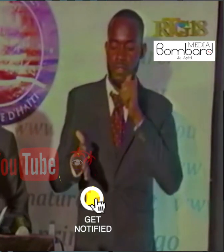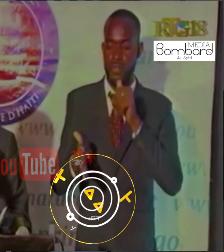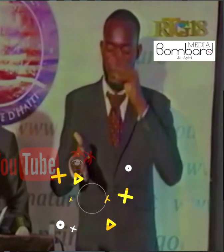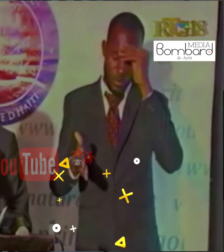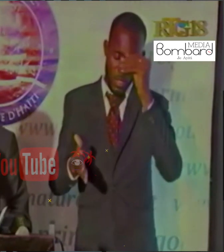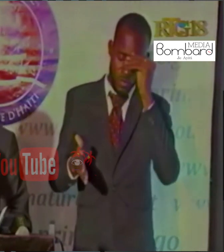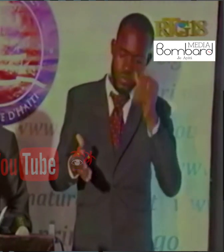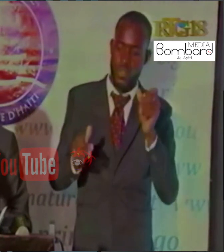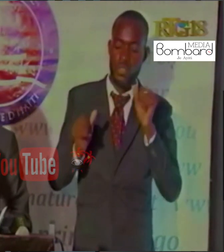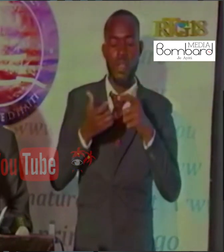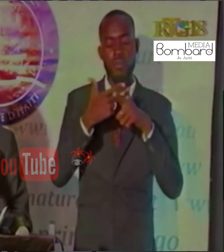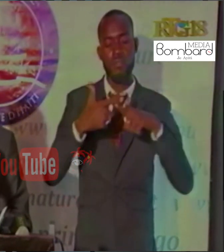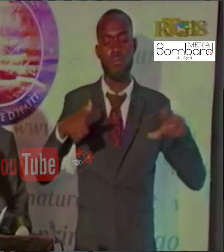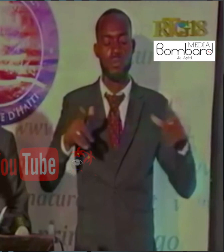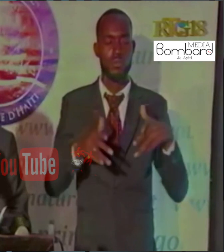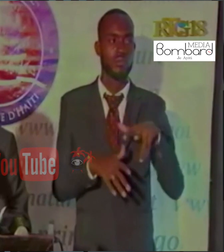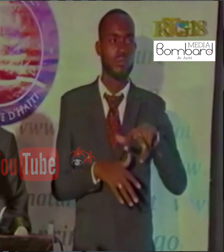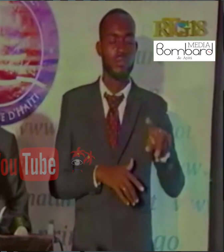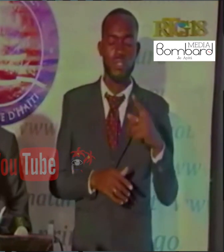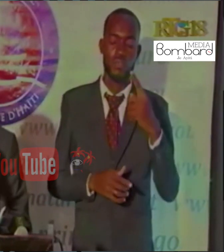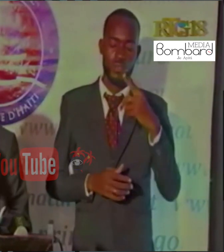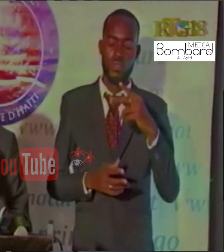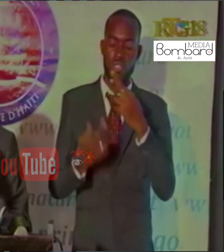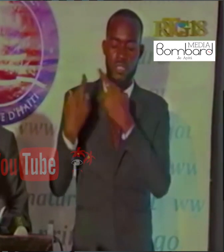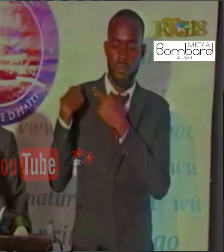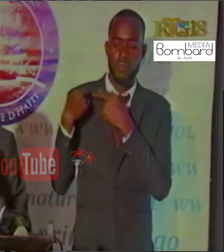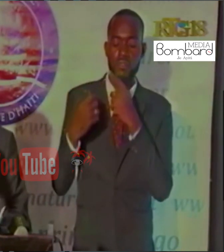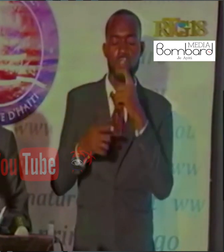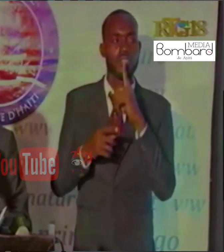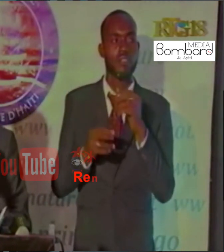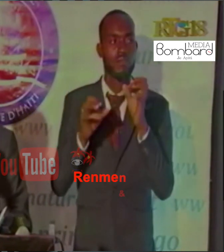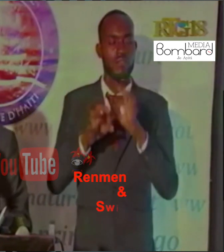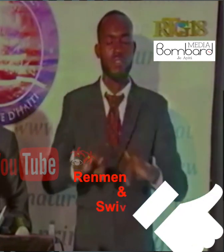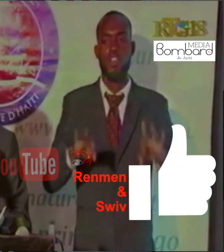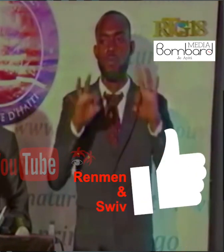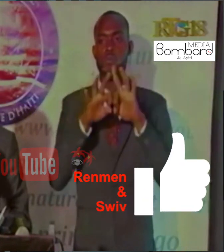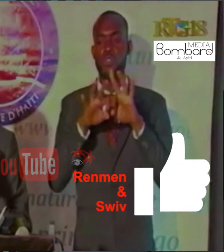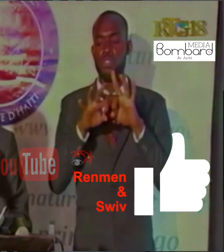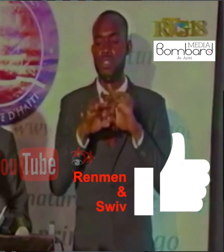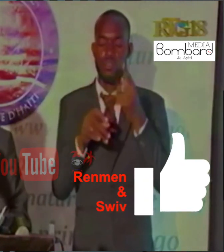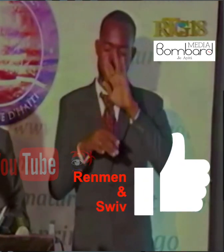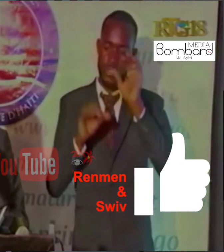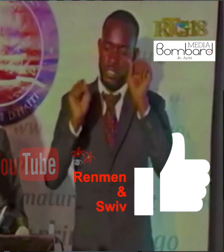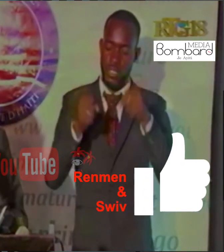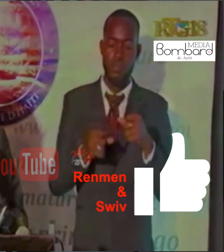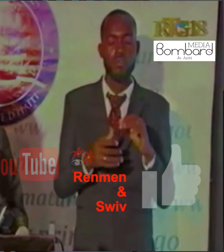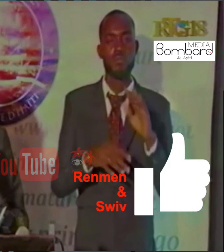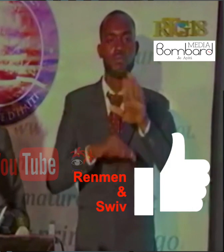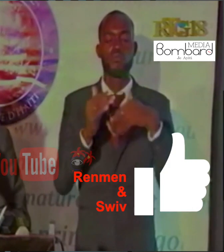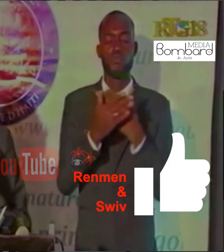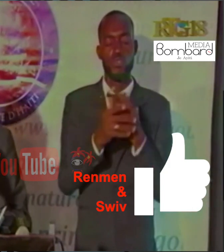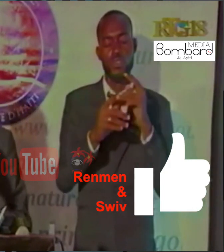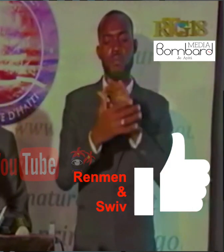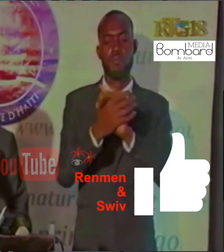librement reste un souci majeur. Nous devons tous se donner la main